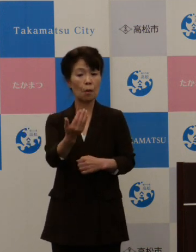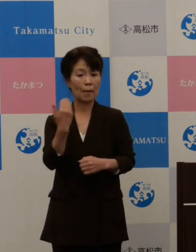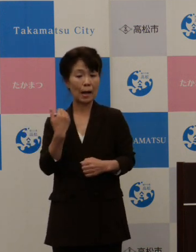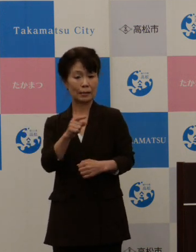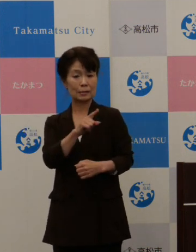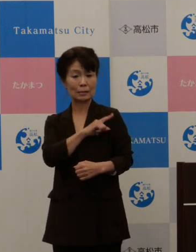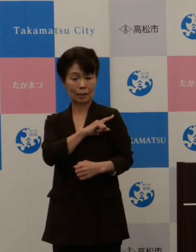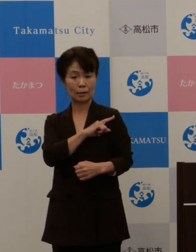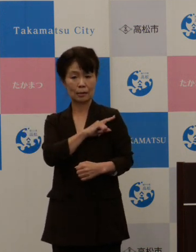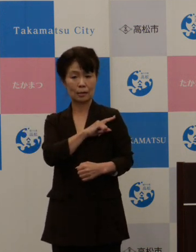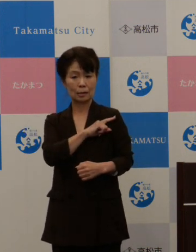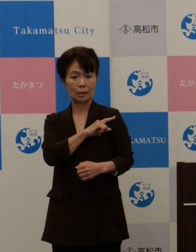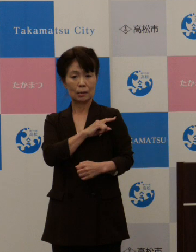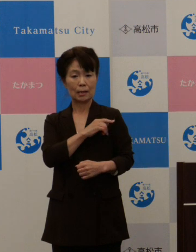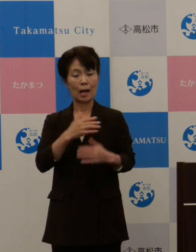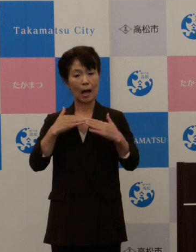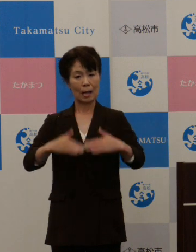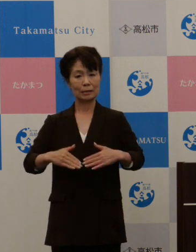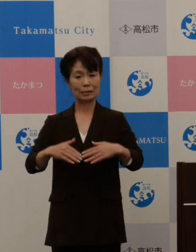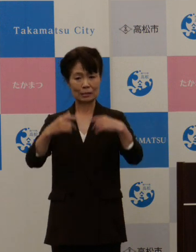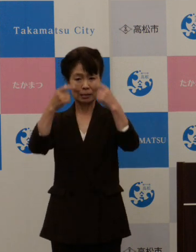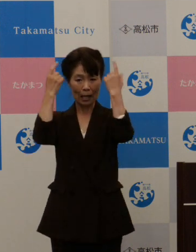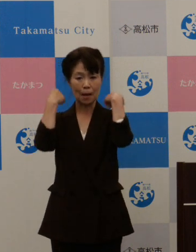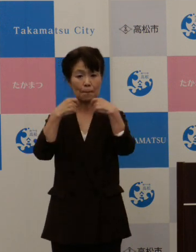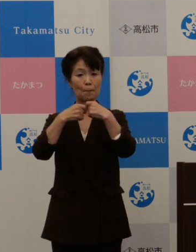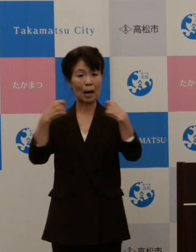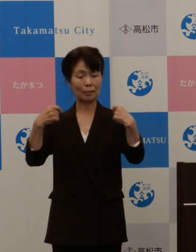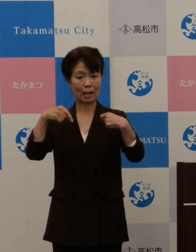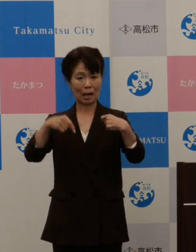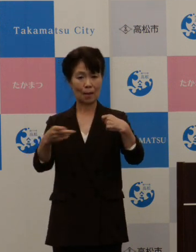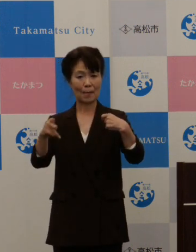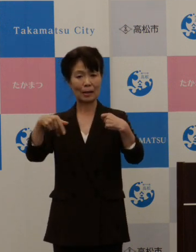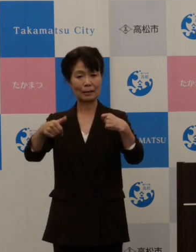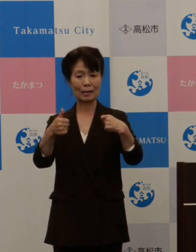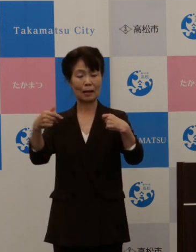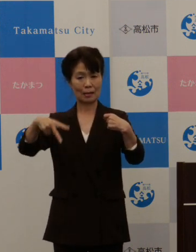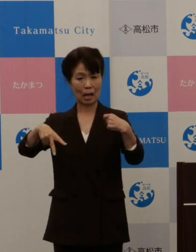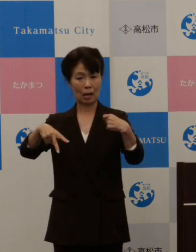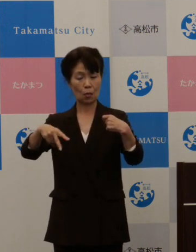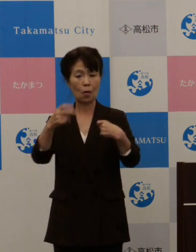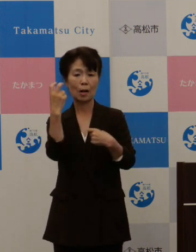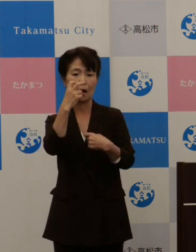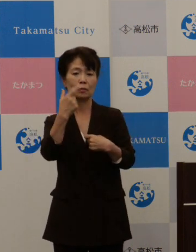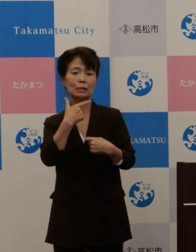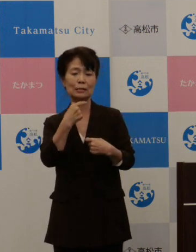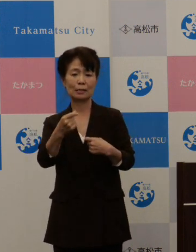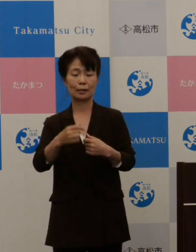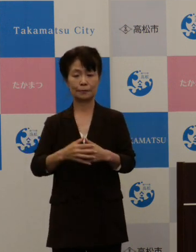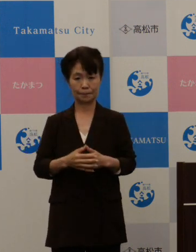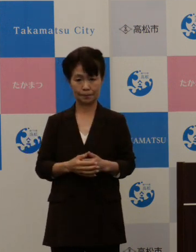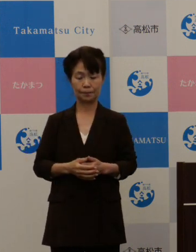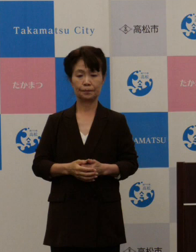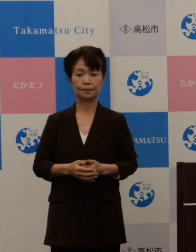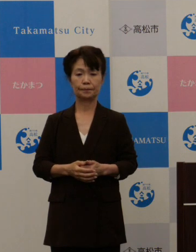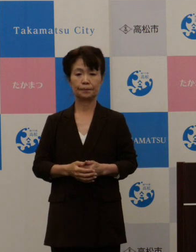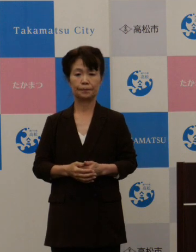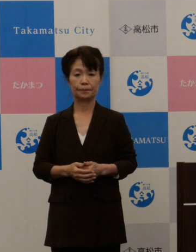の、安心バナーのことについて、先に確認をさせていただきたいと思います